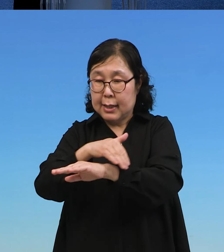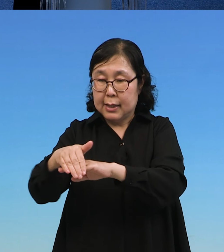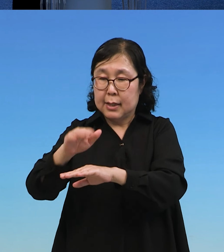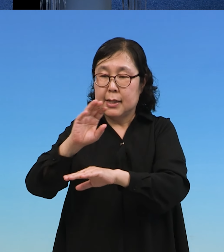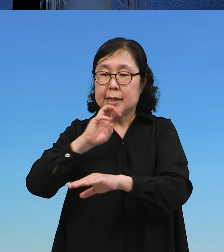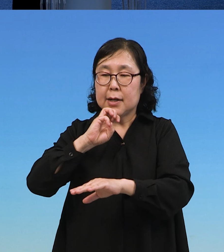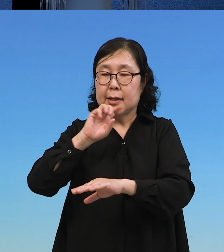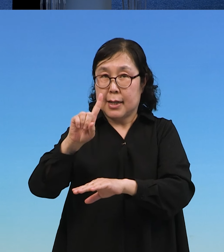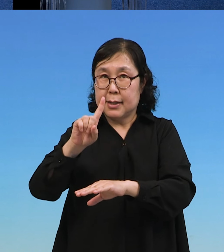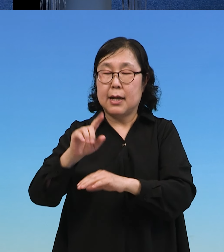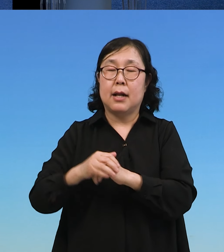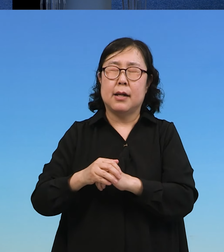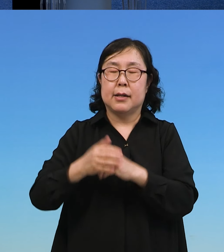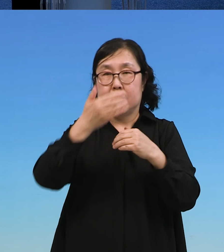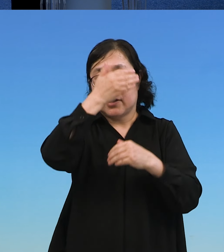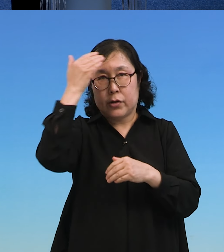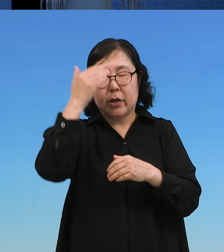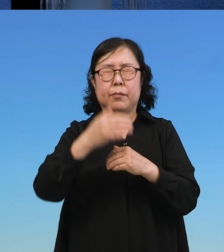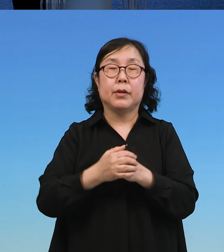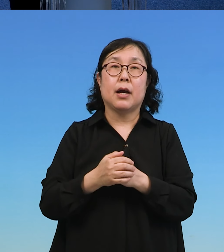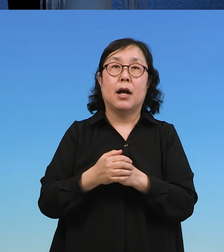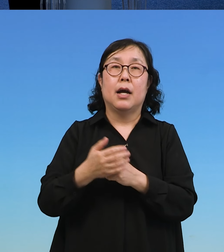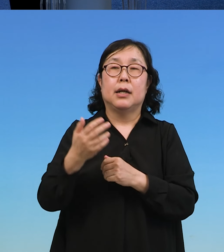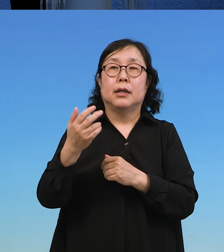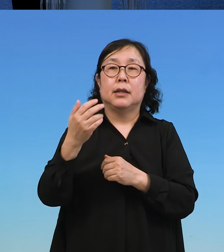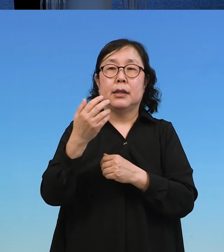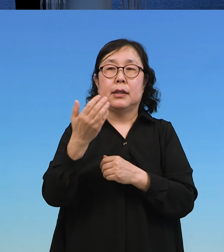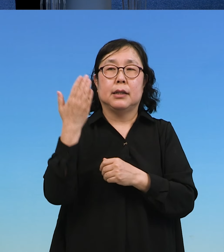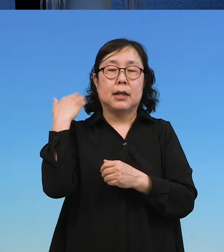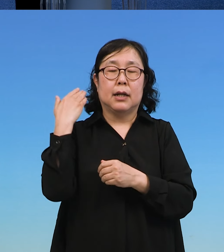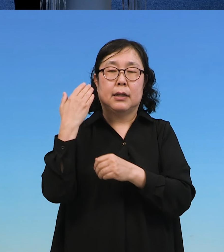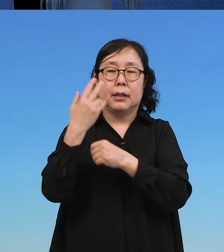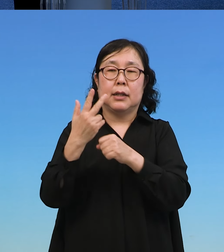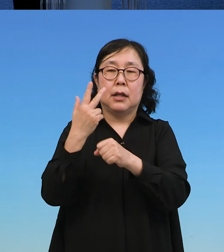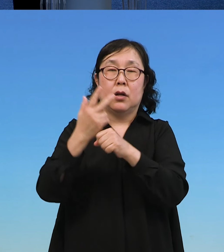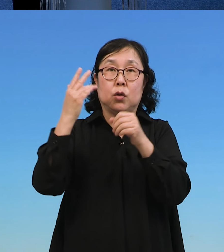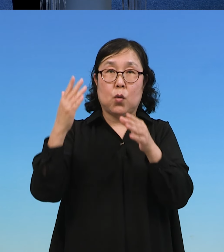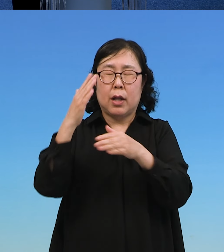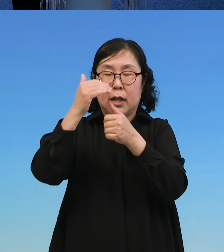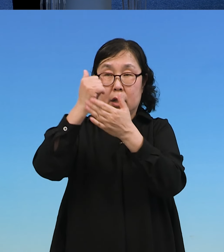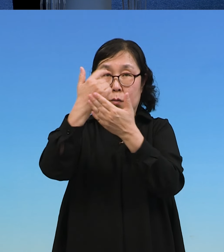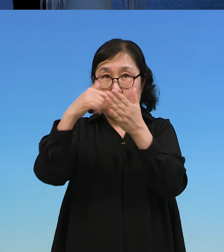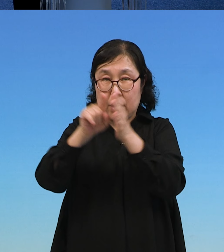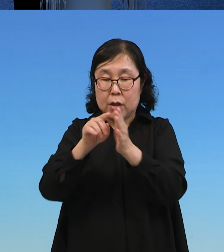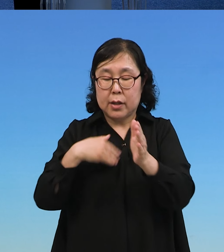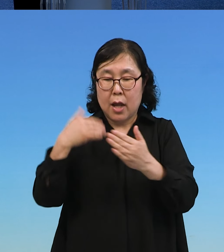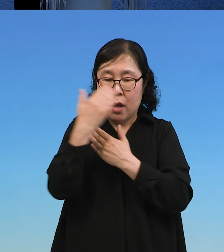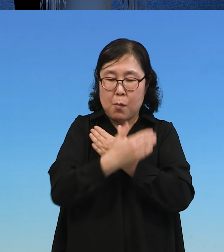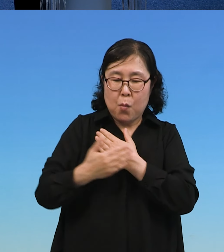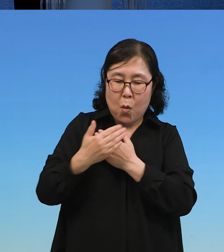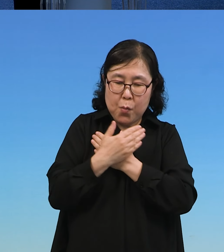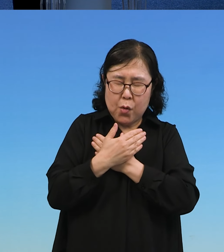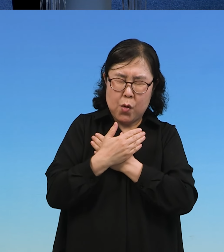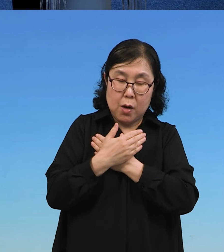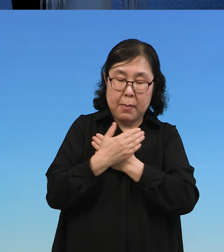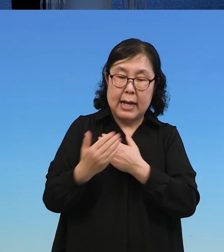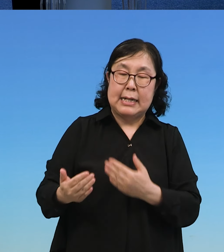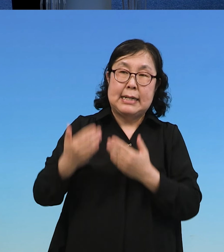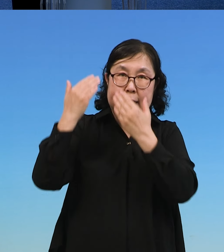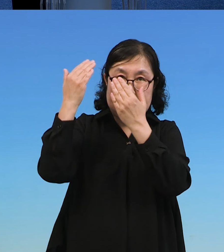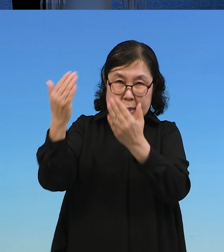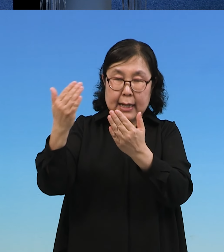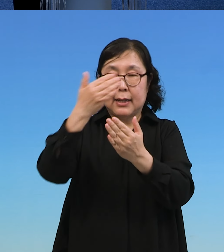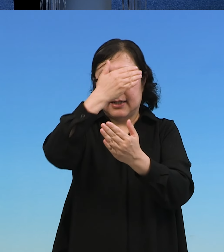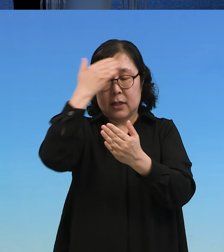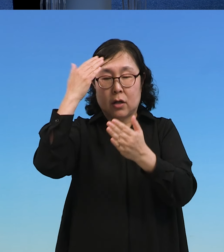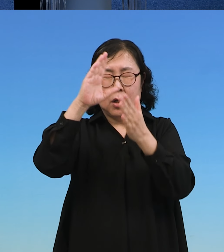청년입니다. 우리 교단이에요. 지난 7년간 하나님을 위해서 내 몸을 불태우겠다는 청년